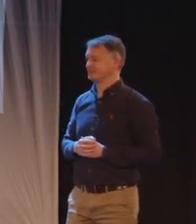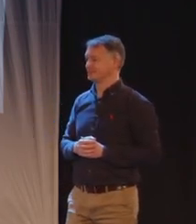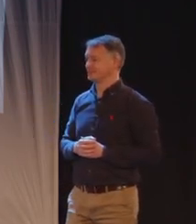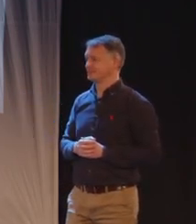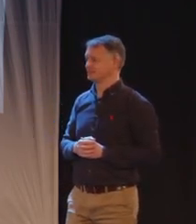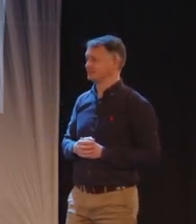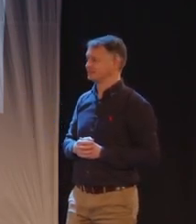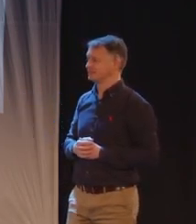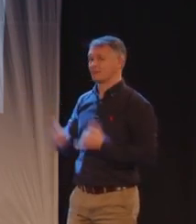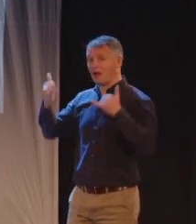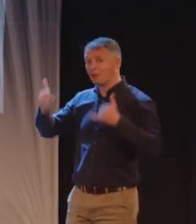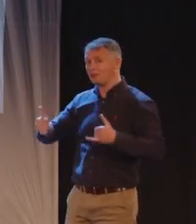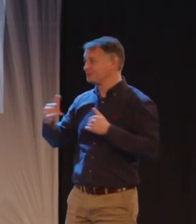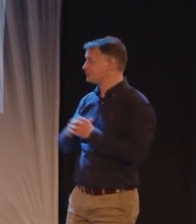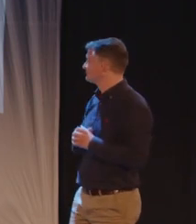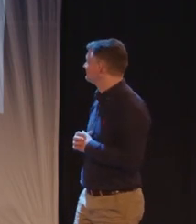Iar acum,